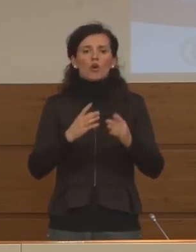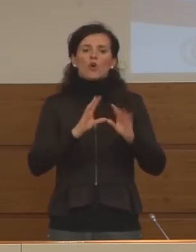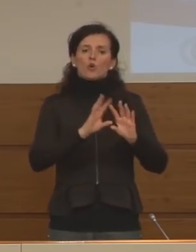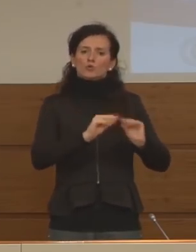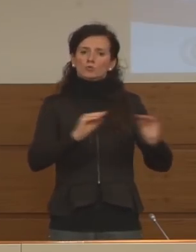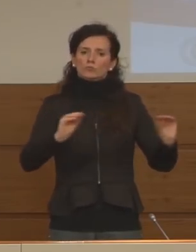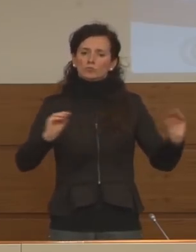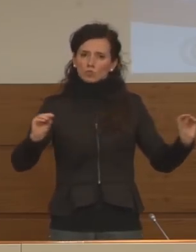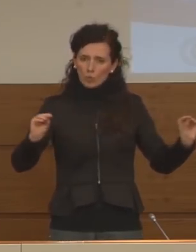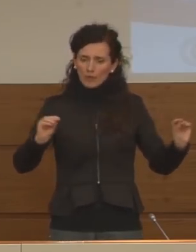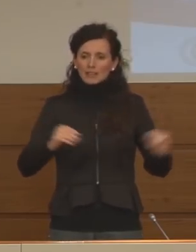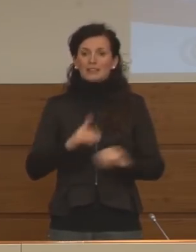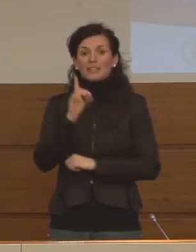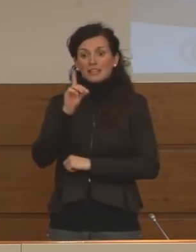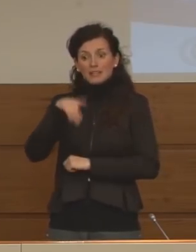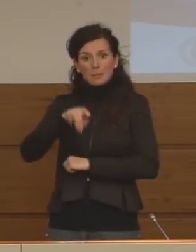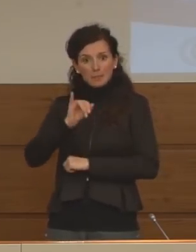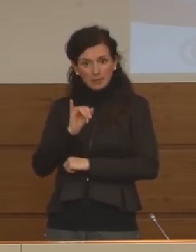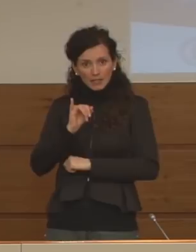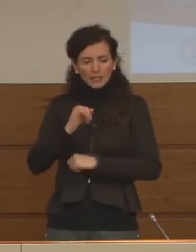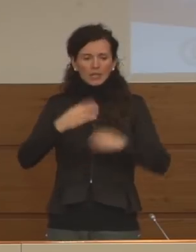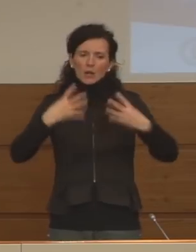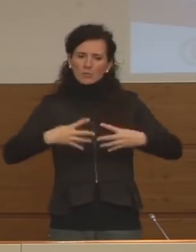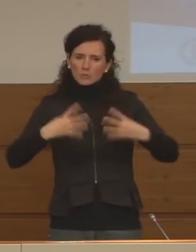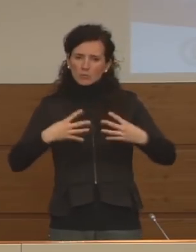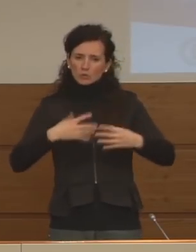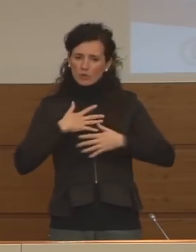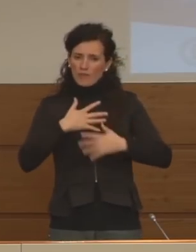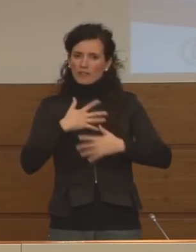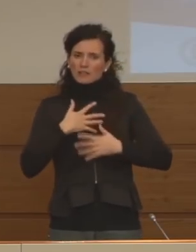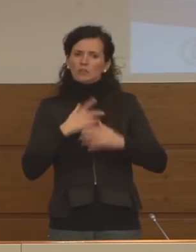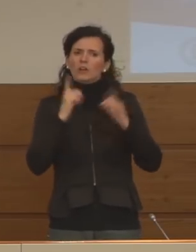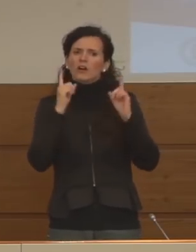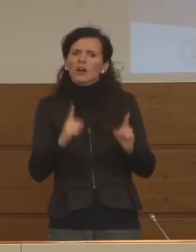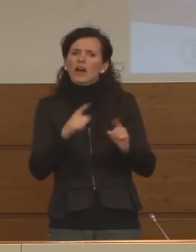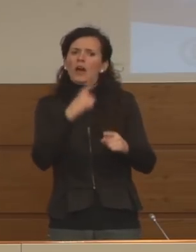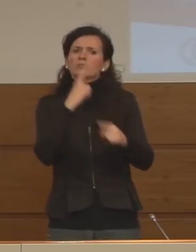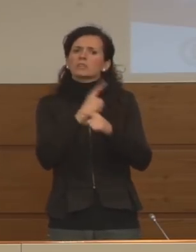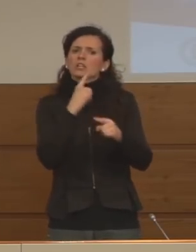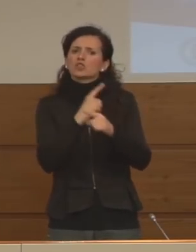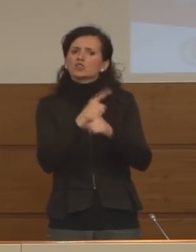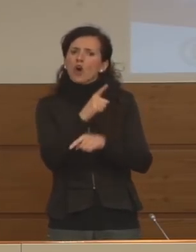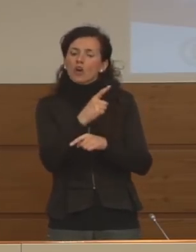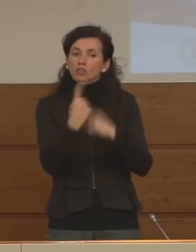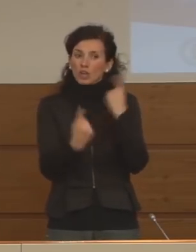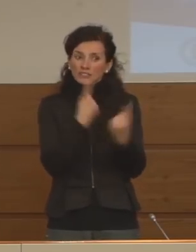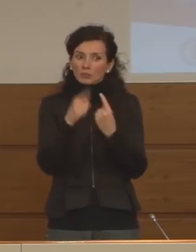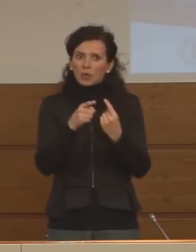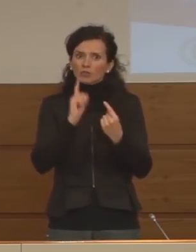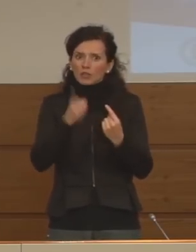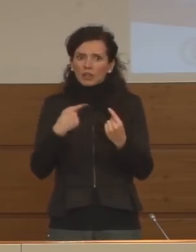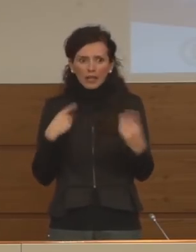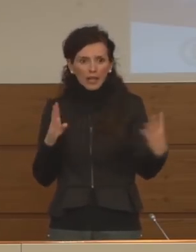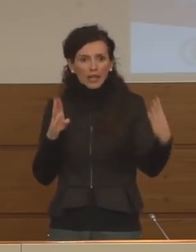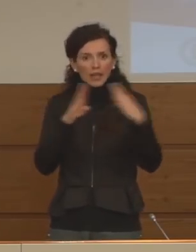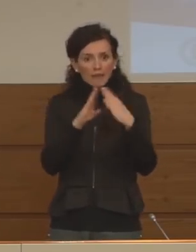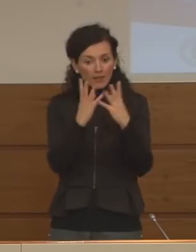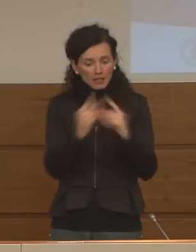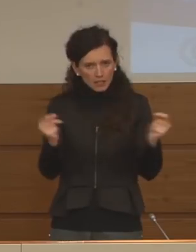delle apparecchiature di quanto serve a fronteggiarla e progressivamente